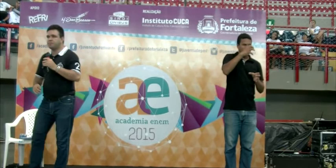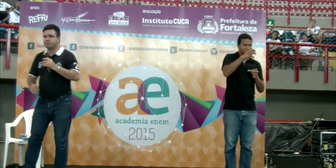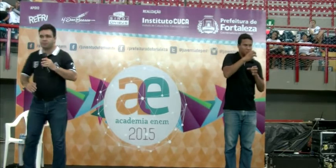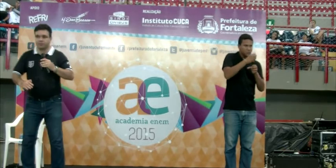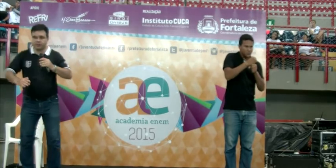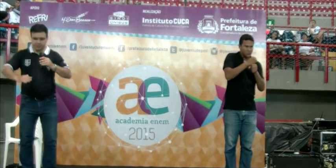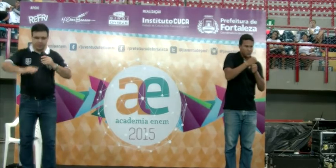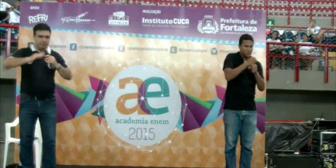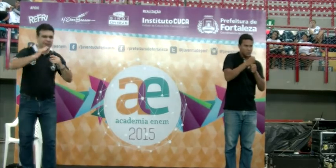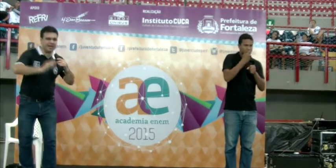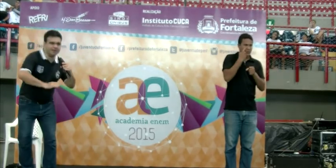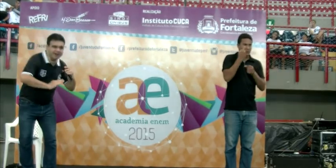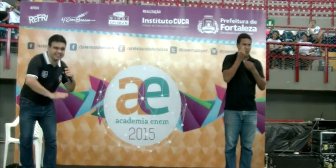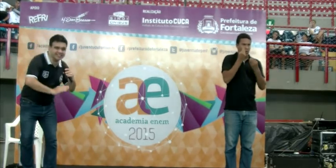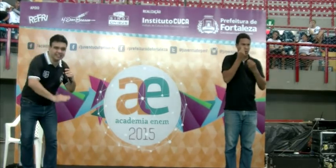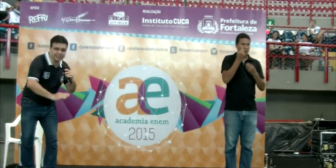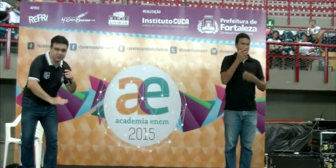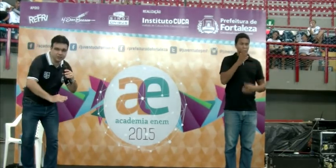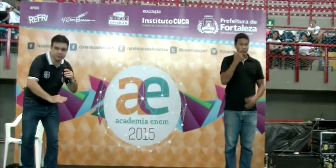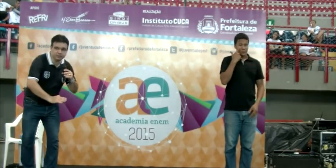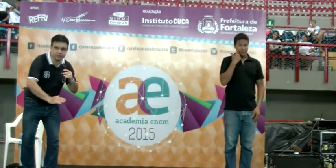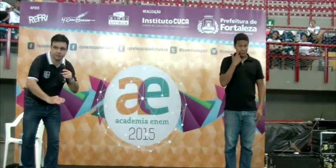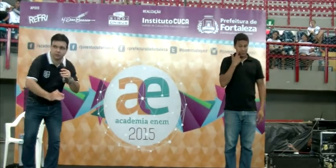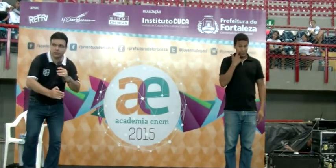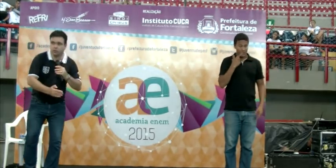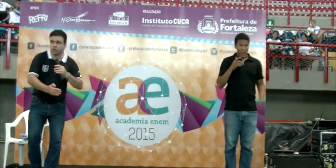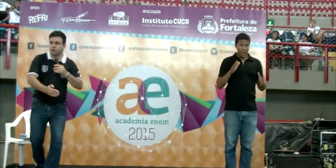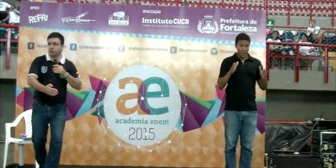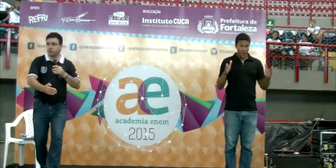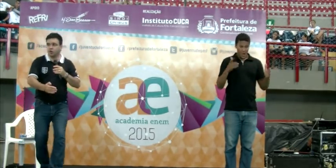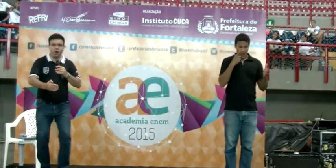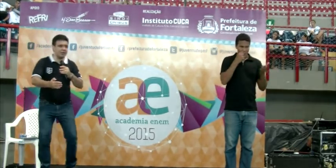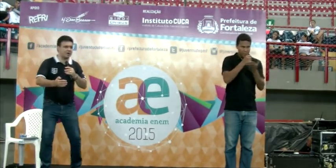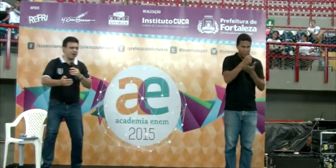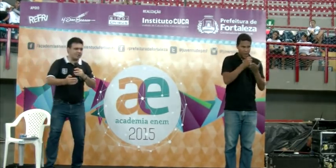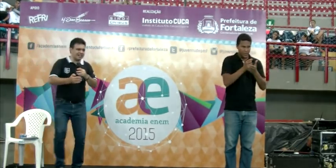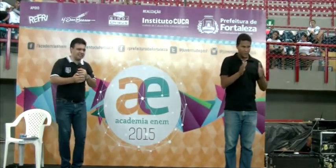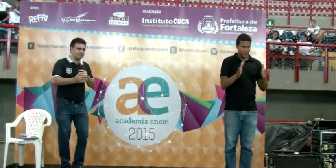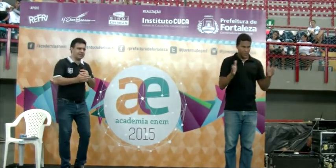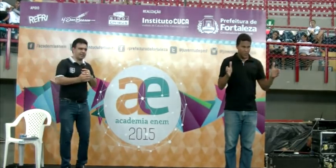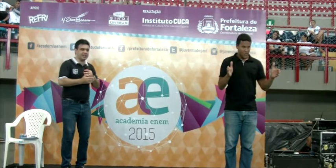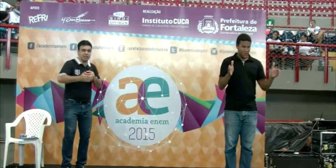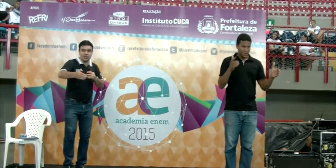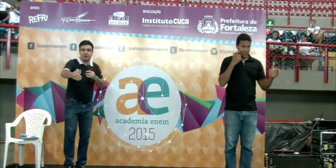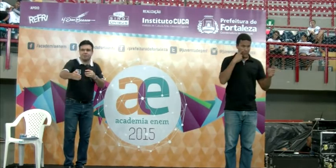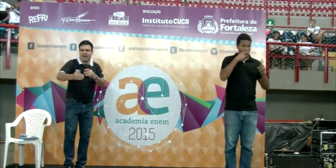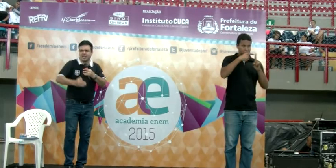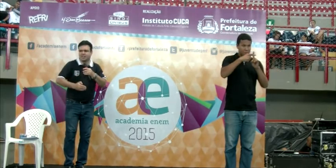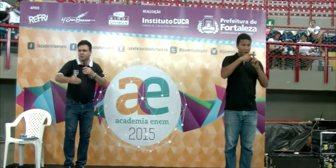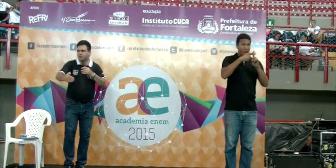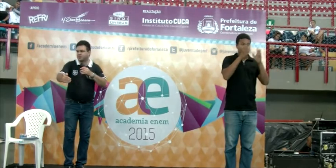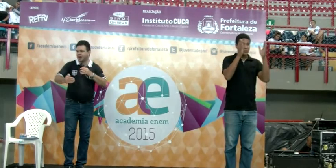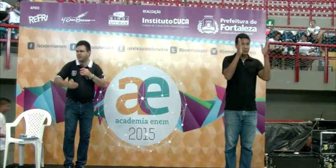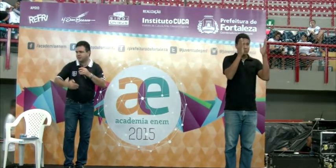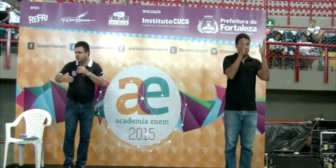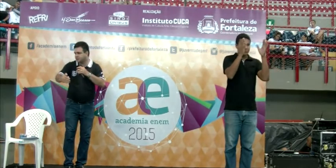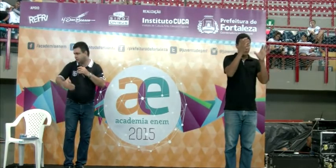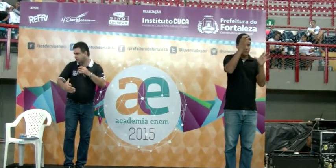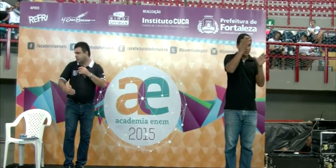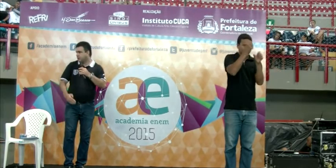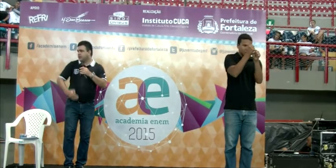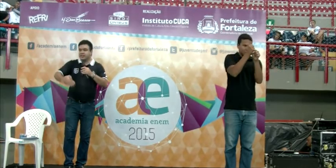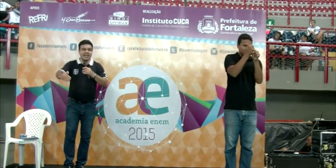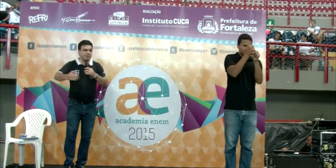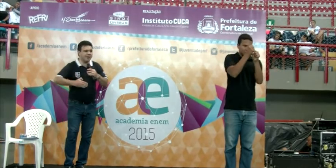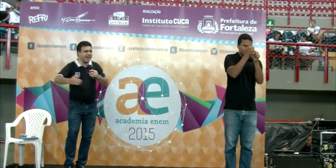fazer assim, ó. Pega a base grande, soma com a base pequena, tira uma média das duas